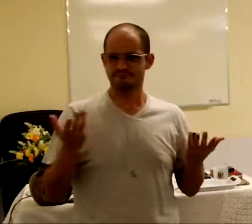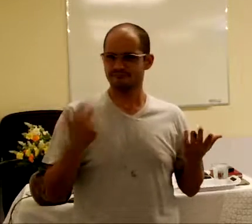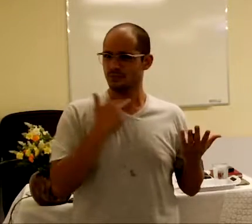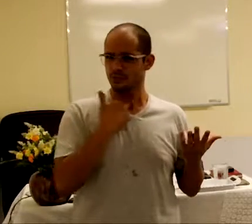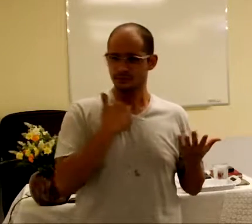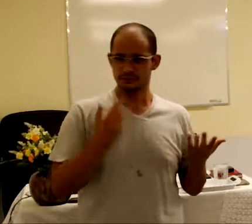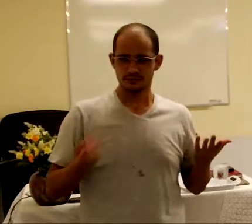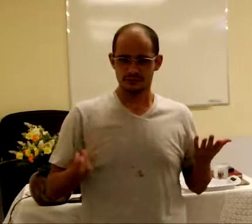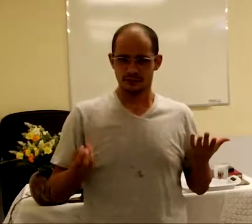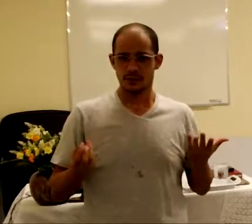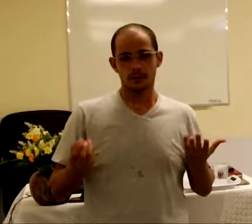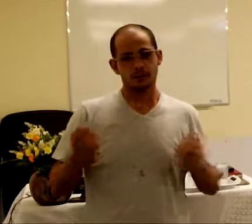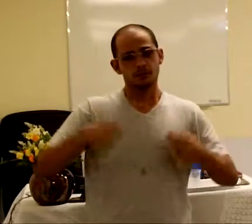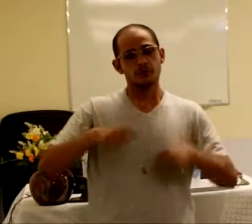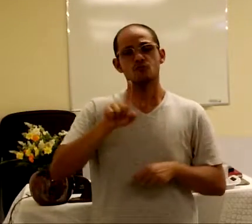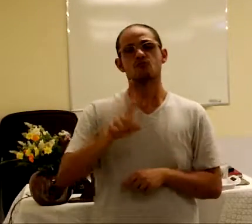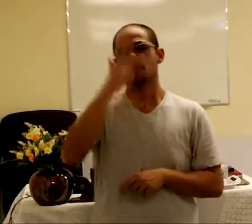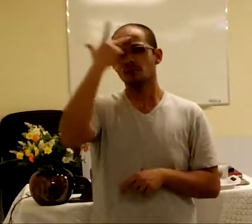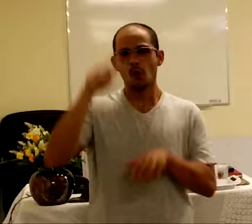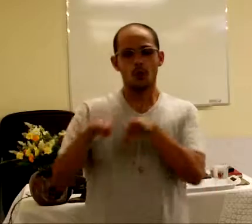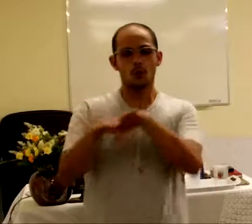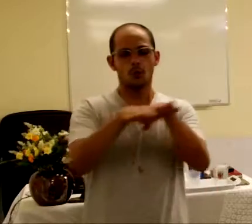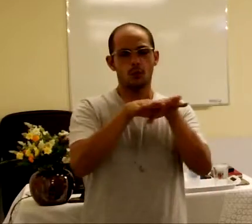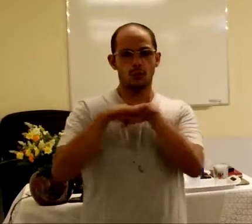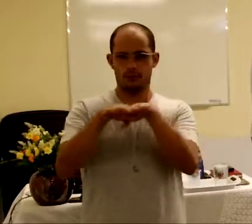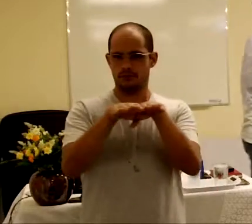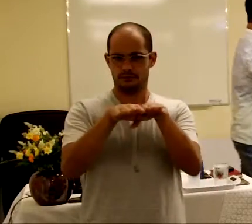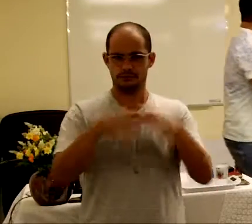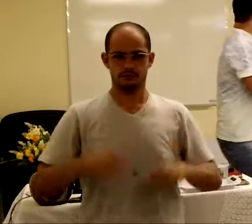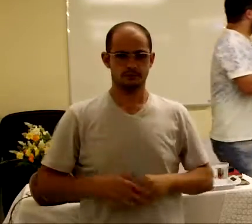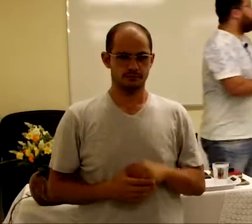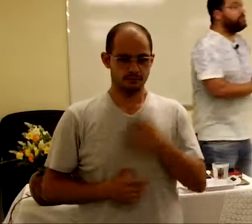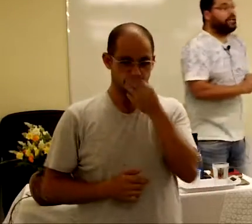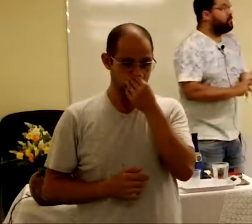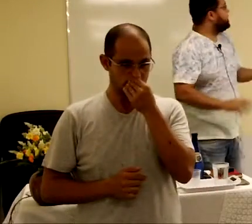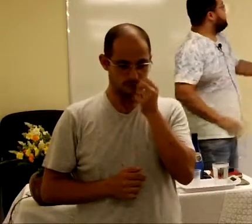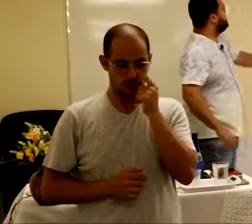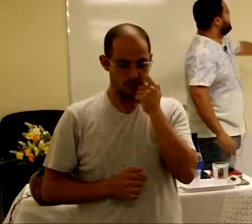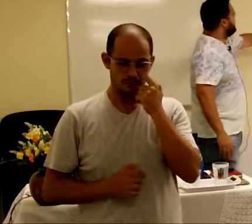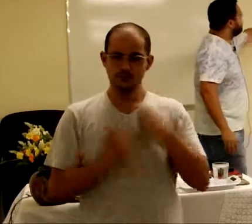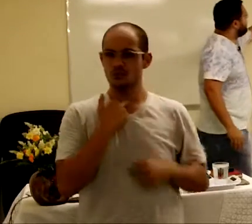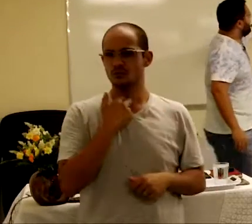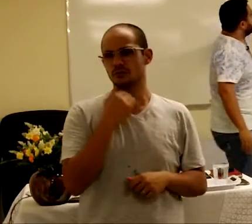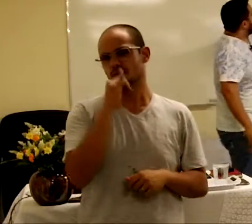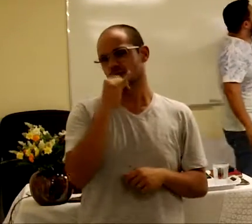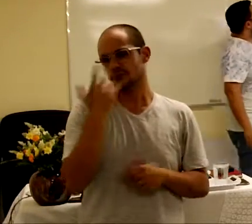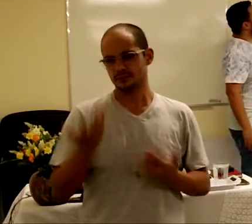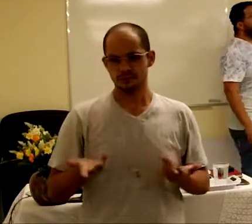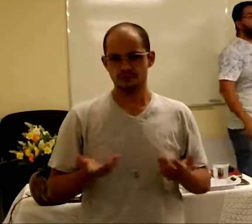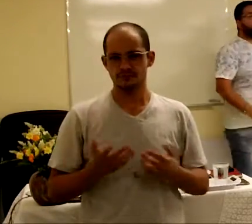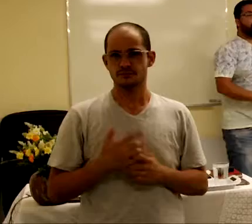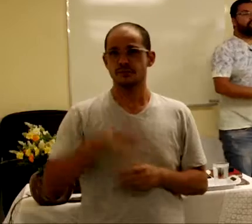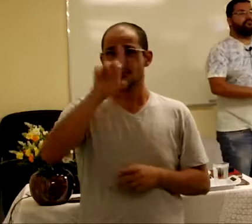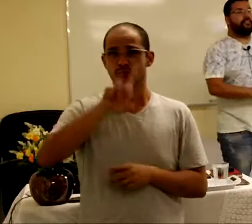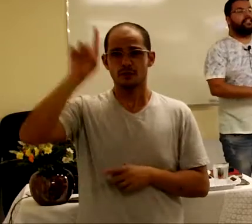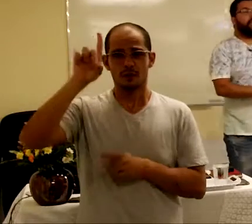uma pessoa, tem que ser uma força íntegra, né? Mas vamos lá. Não pode ser, por exemplo, Deus é